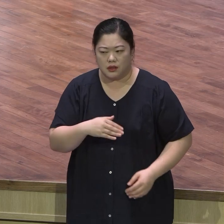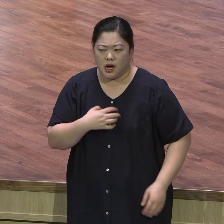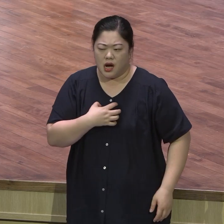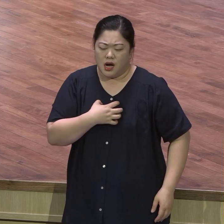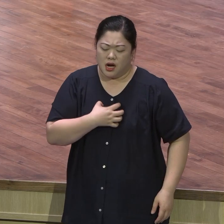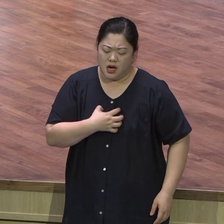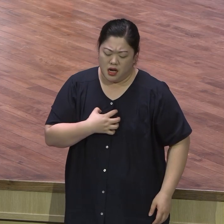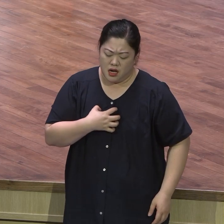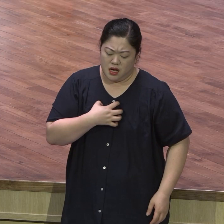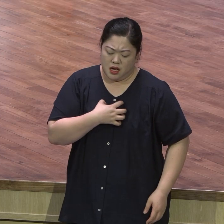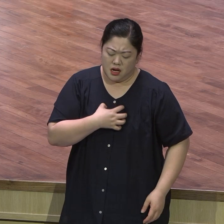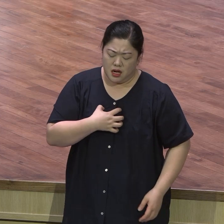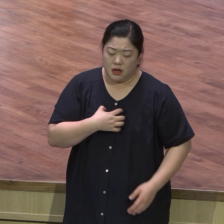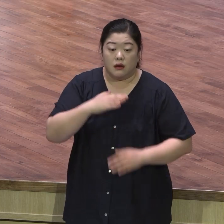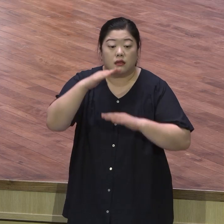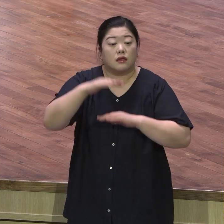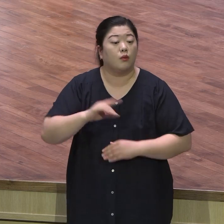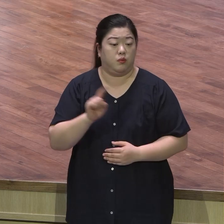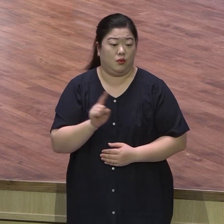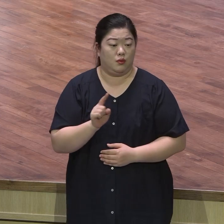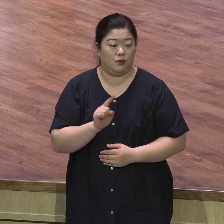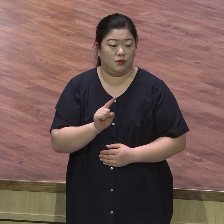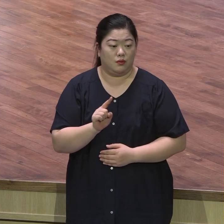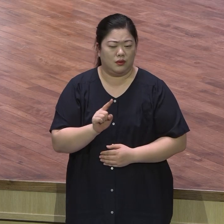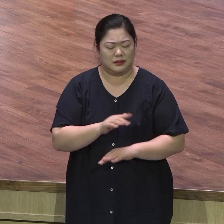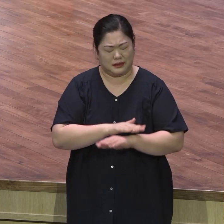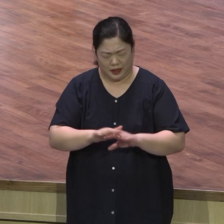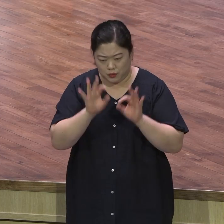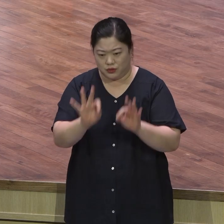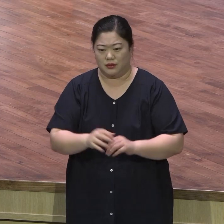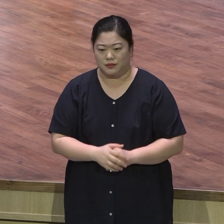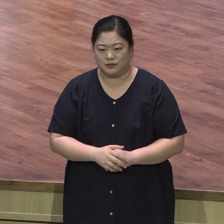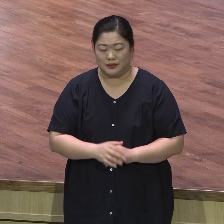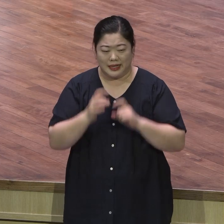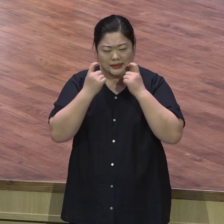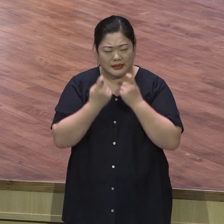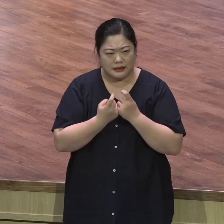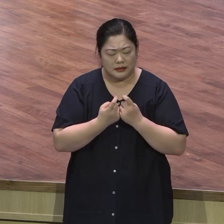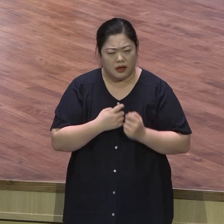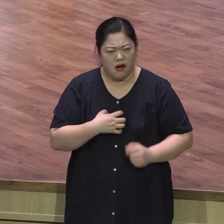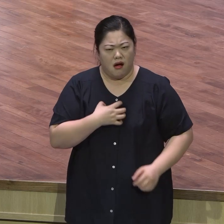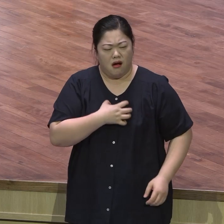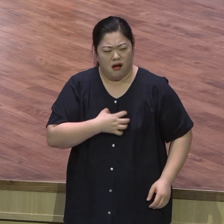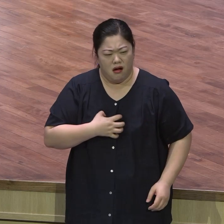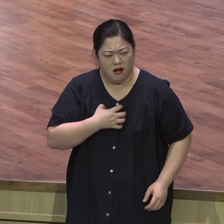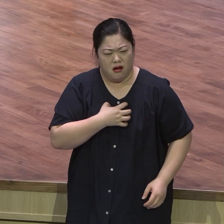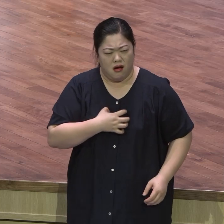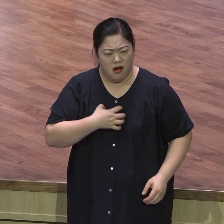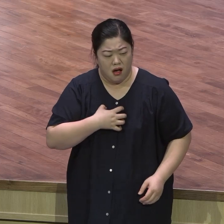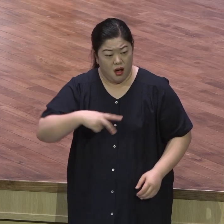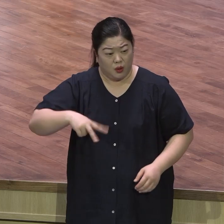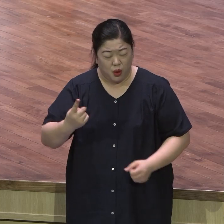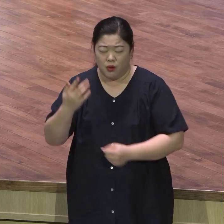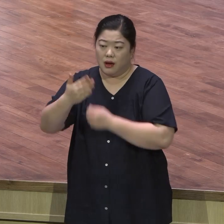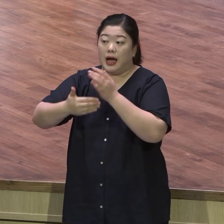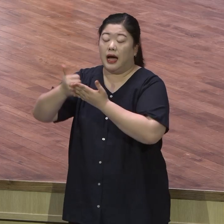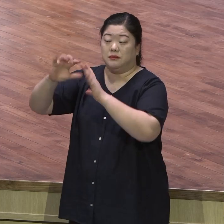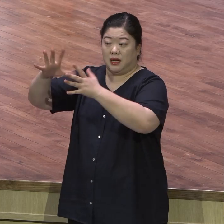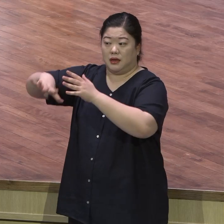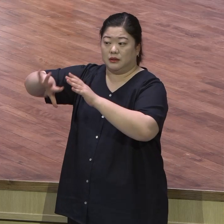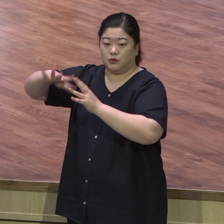있는 서론적인 것. 그것 다 여러분이 염려 걱정에 서론이거든요. 그것까지 다 책임져 주겠다는 것입니다.